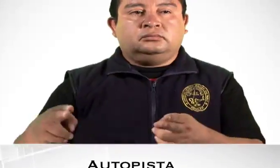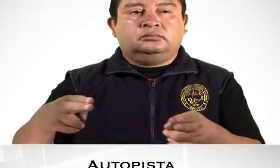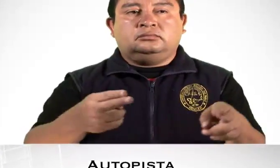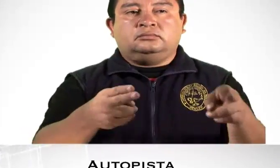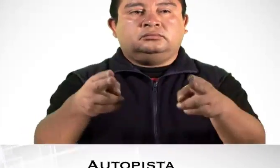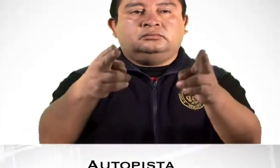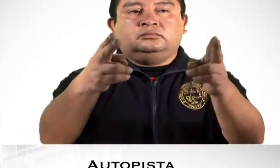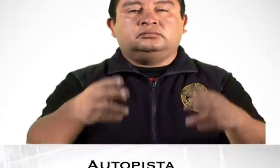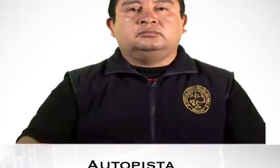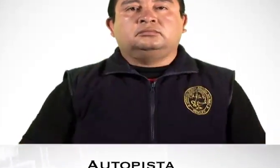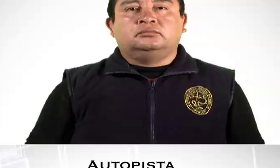Autopista.